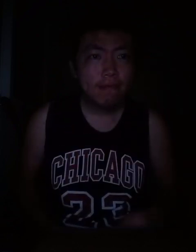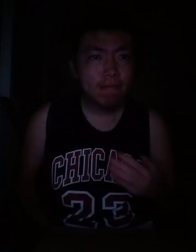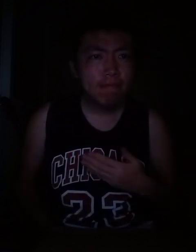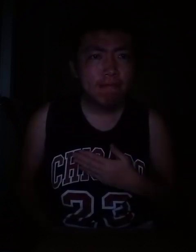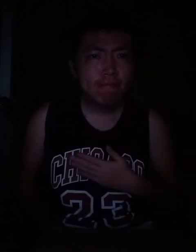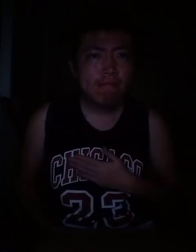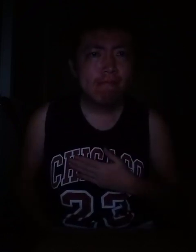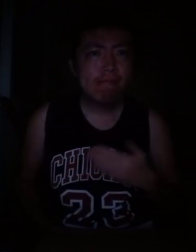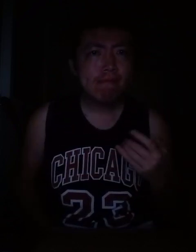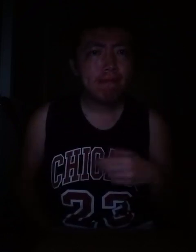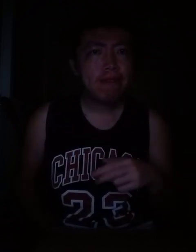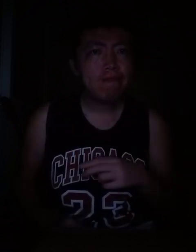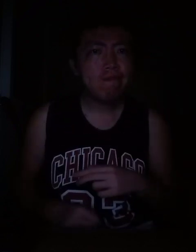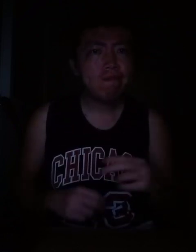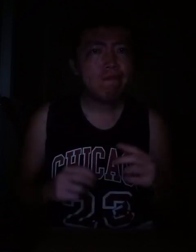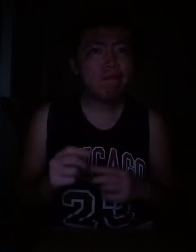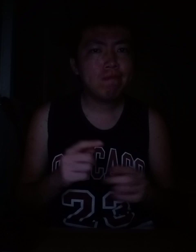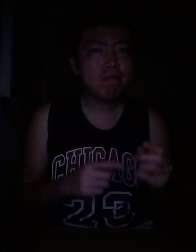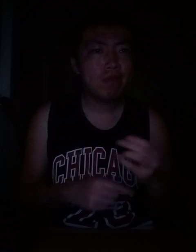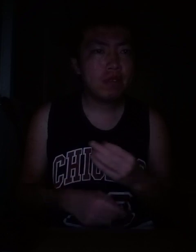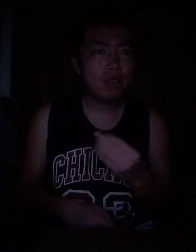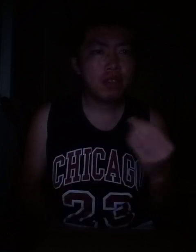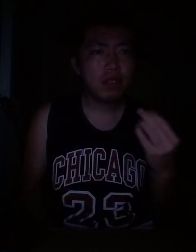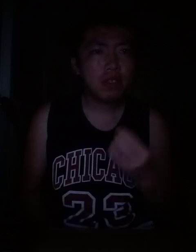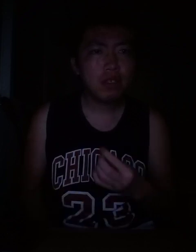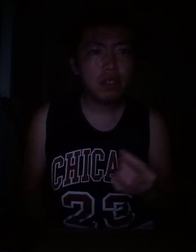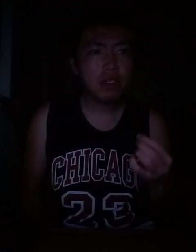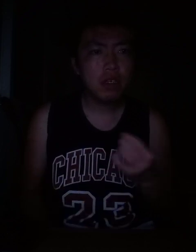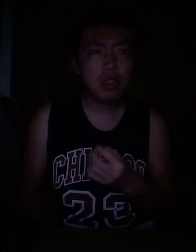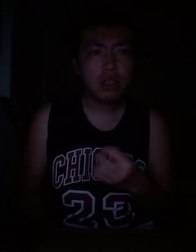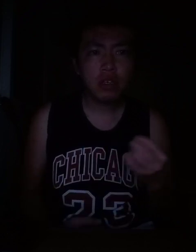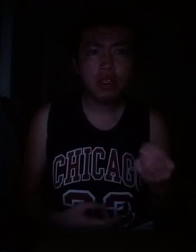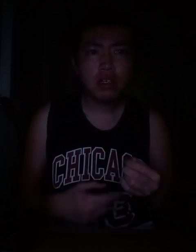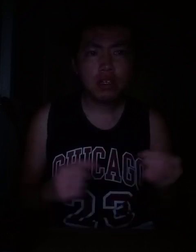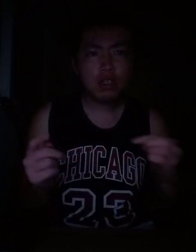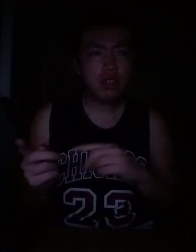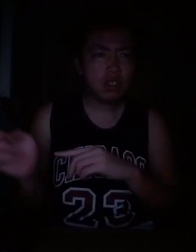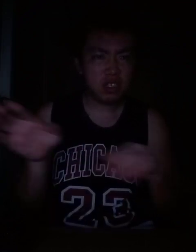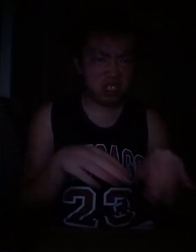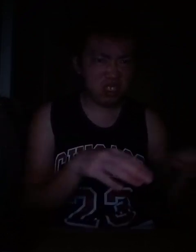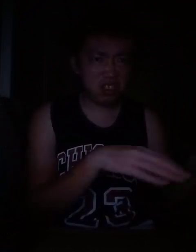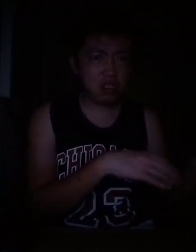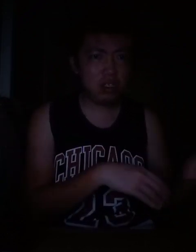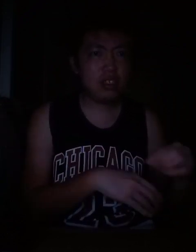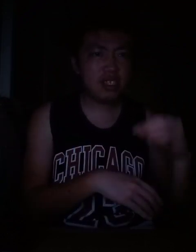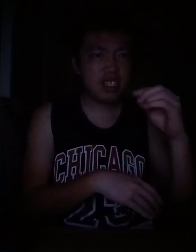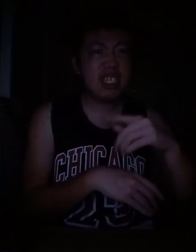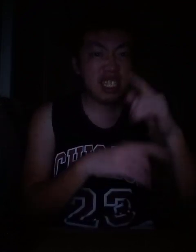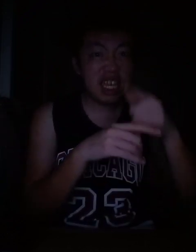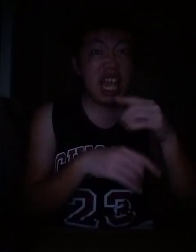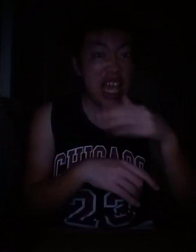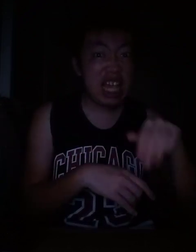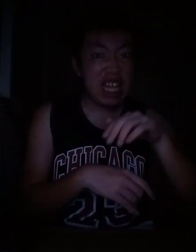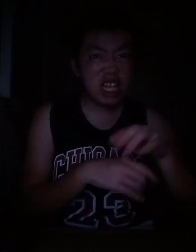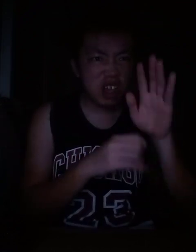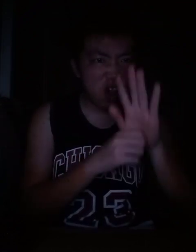건 우리나라 대통령이 핵 오염수를 바다에 버리는 걸 찬성했다는